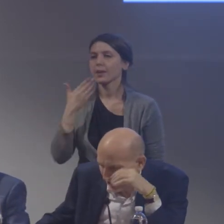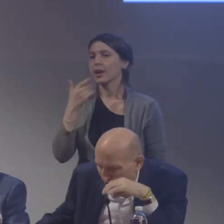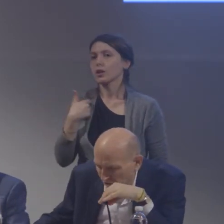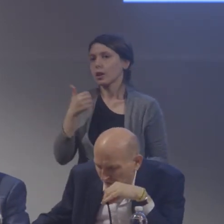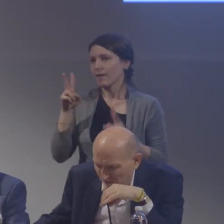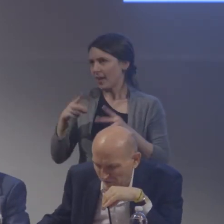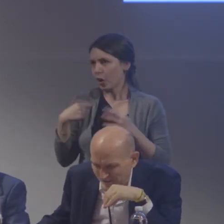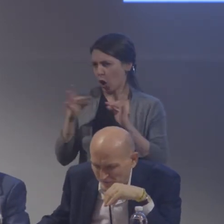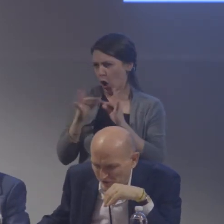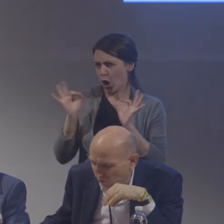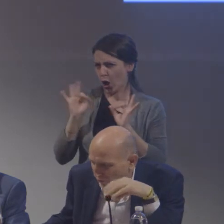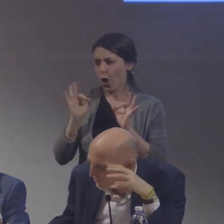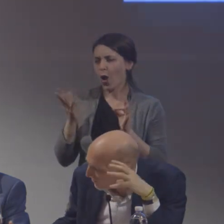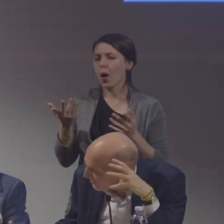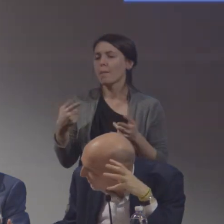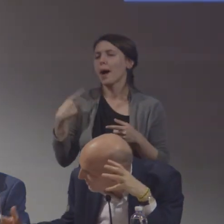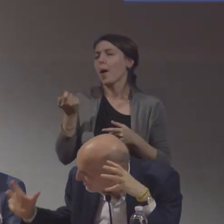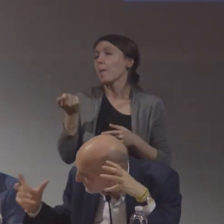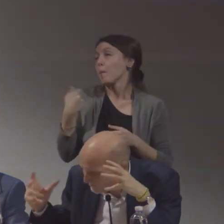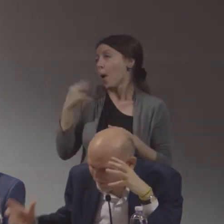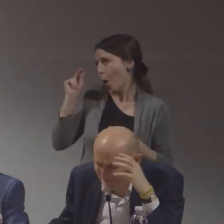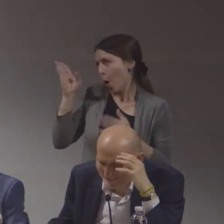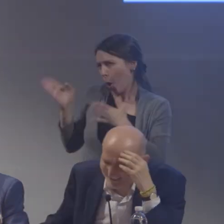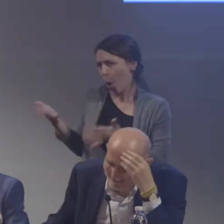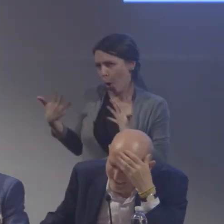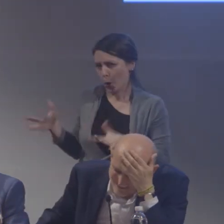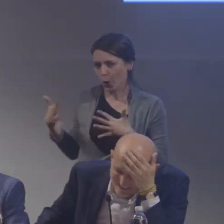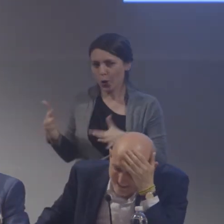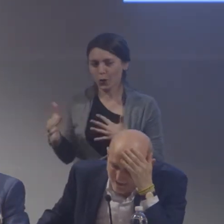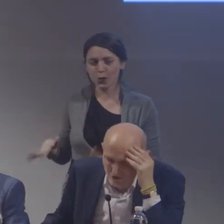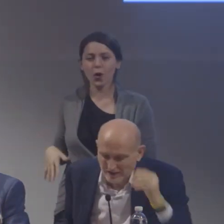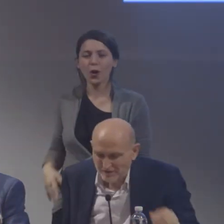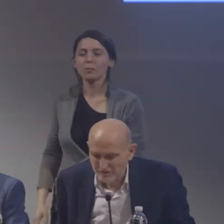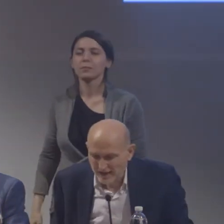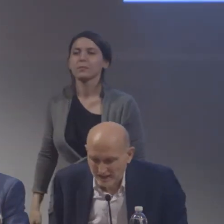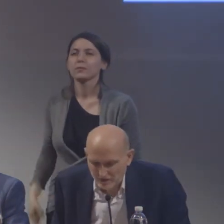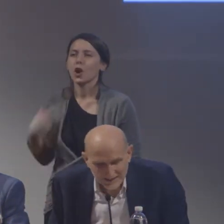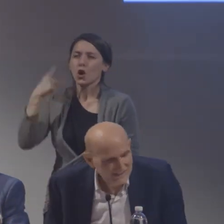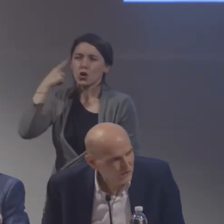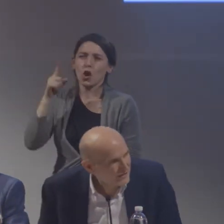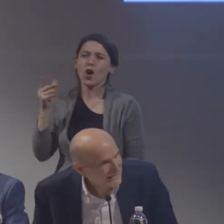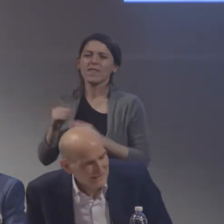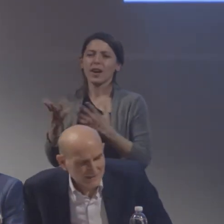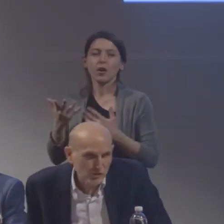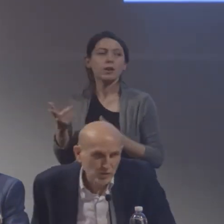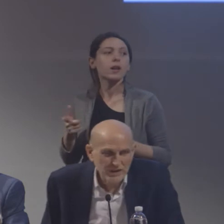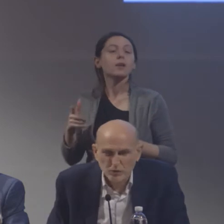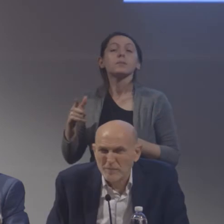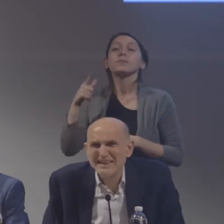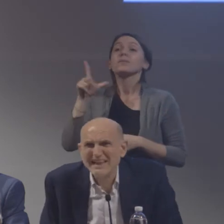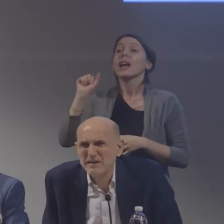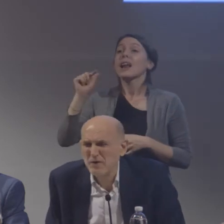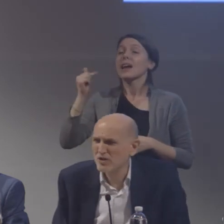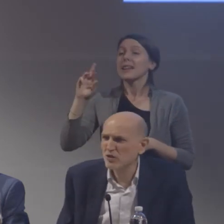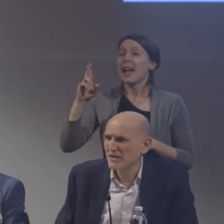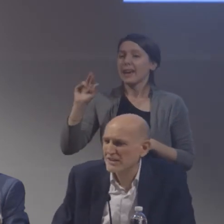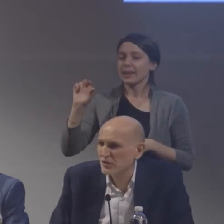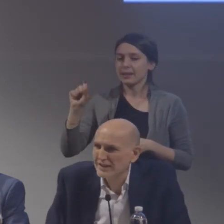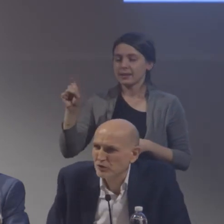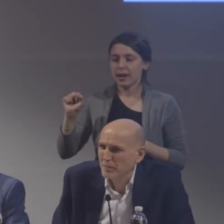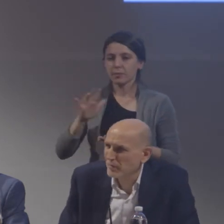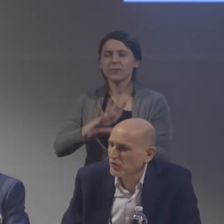messi d'accordo, ma insomma, un po' ti conosco, diciamo, posso prevedere le cose che fai. Allora, Alessandro La Terza, editore, naturalmente. Al De Mauro